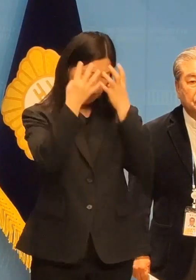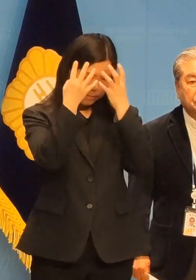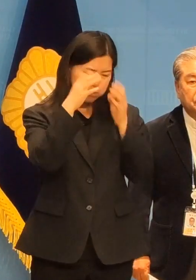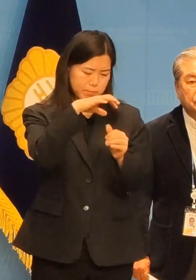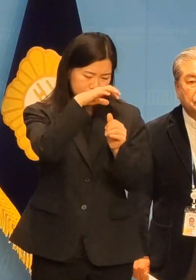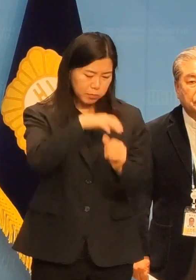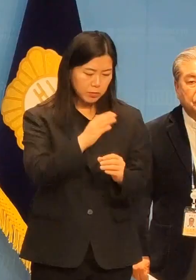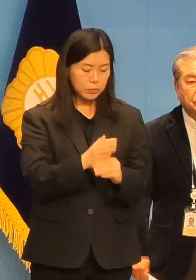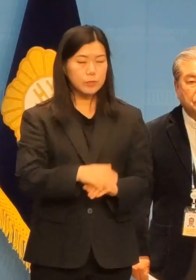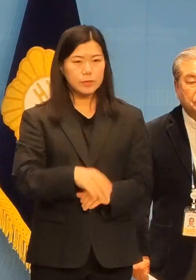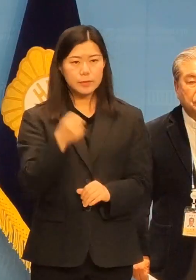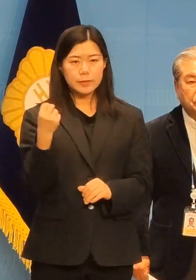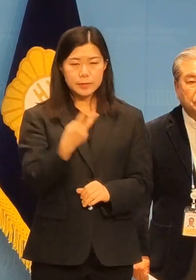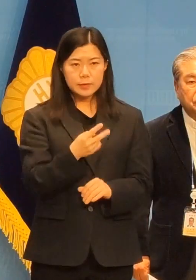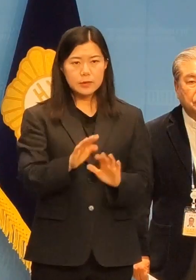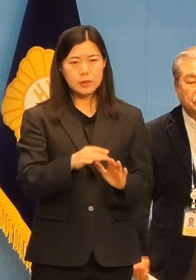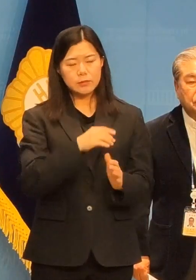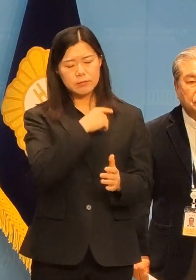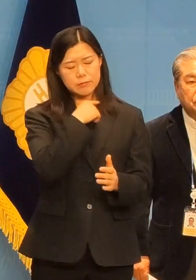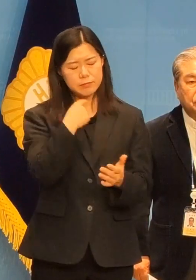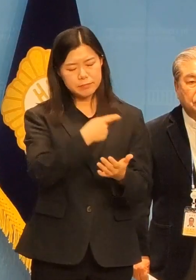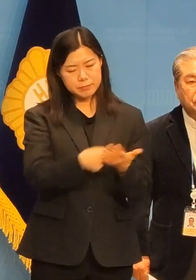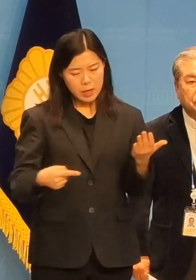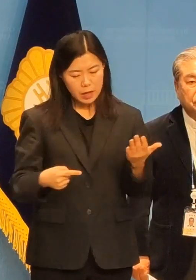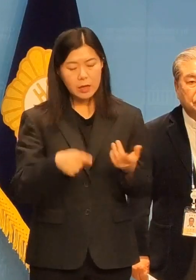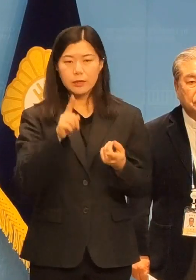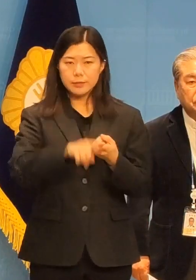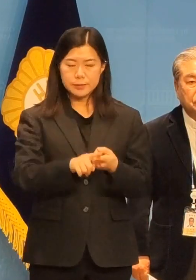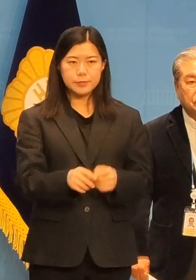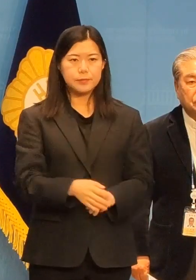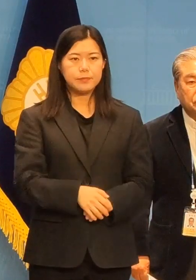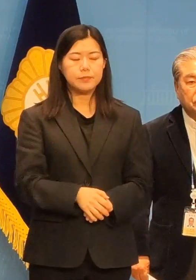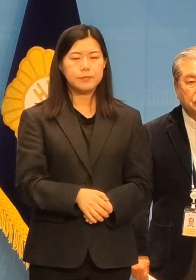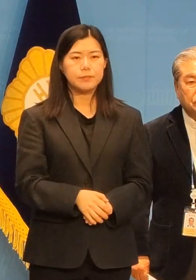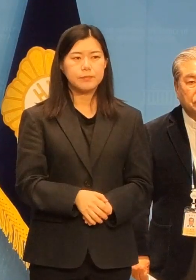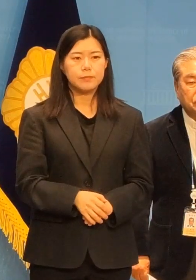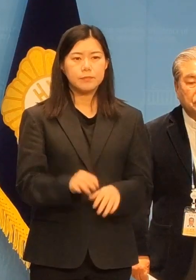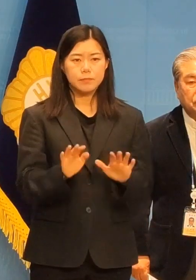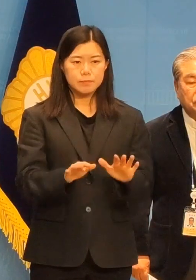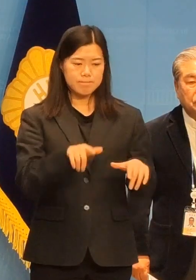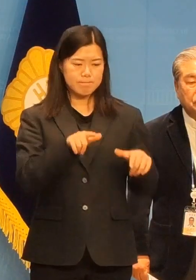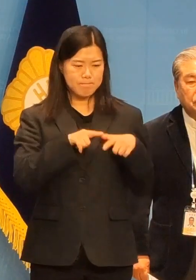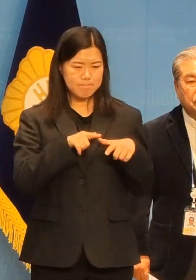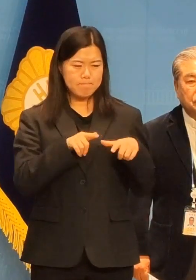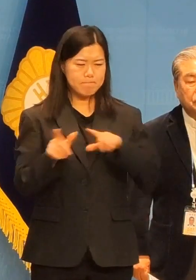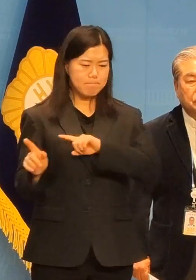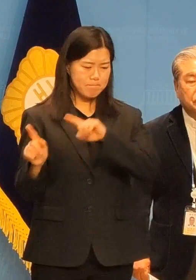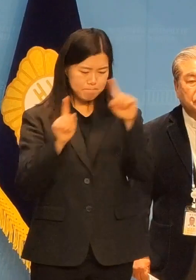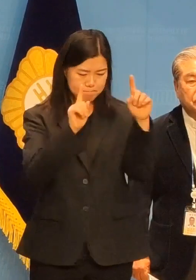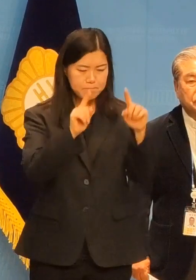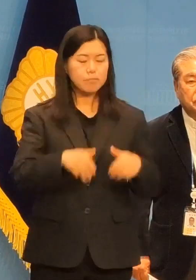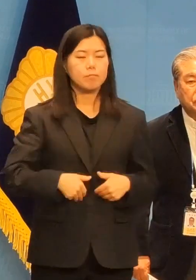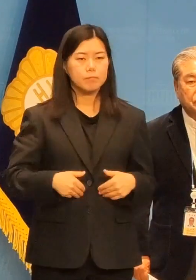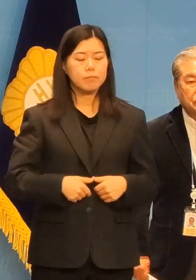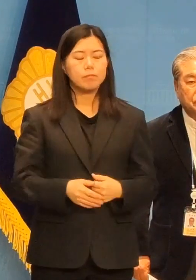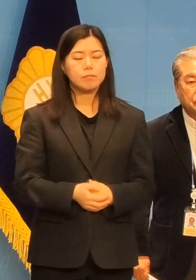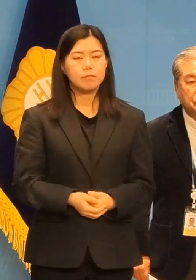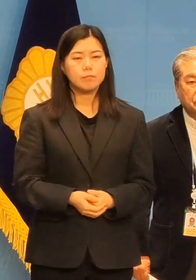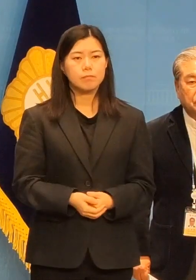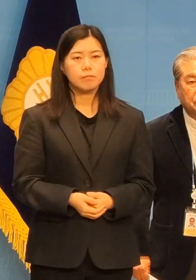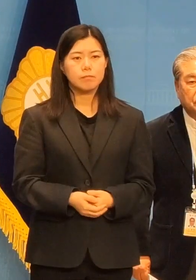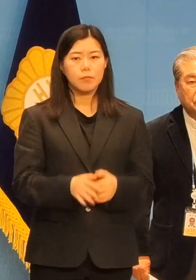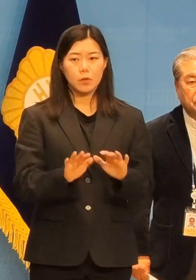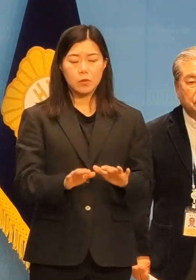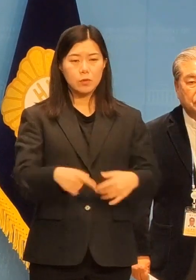하고 있고 또 억울하게 희생된 것에 대해서 이제는 그 명예를 되찾아야 한다 생각합니다. 오늘